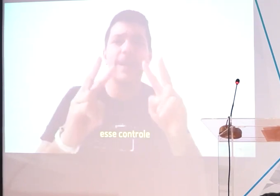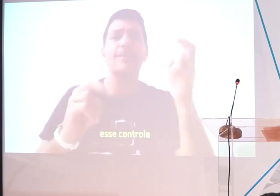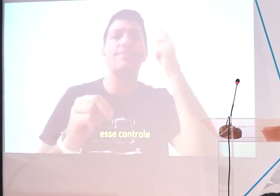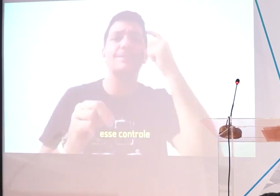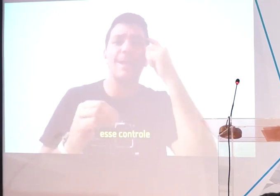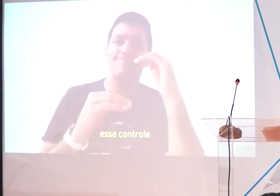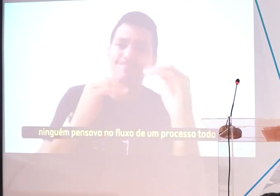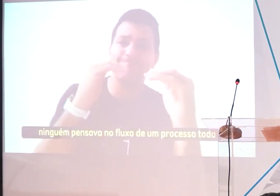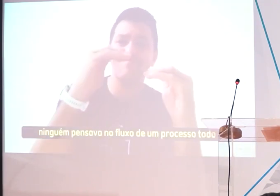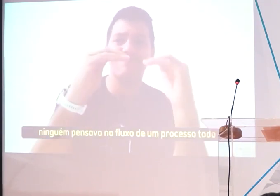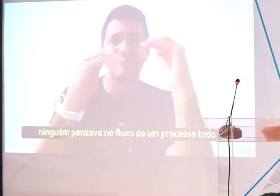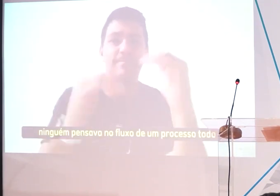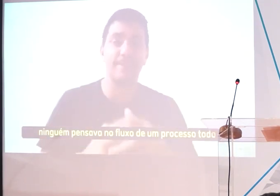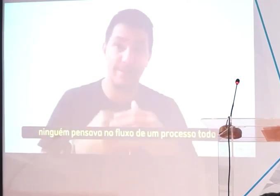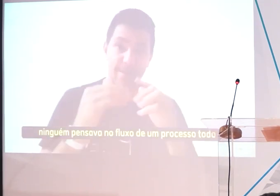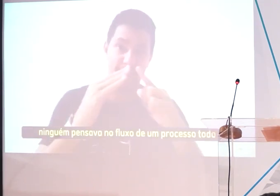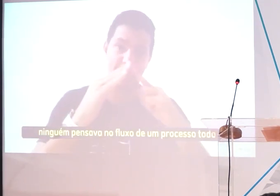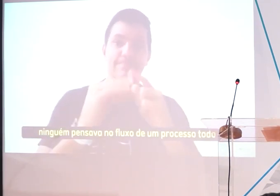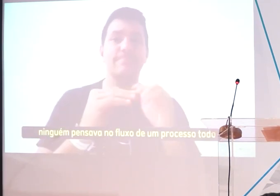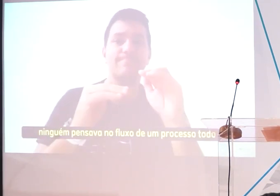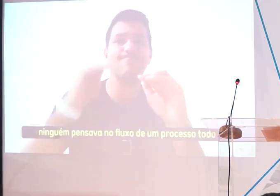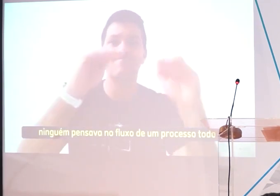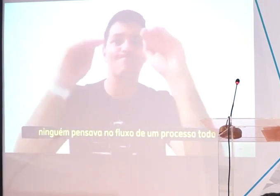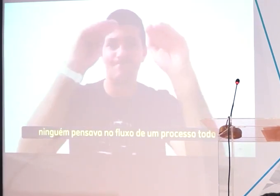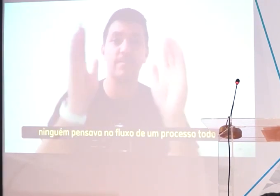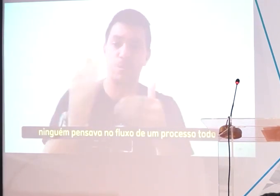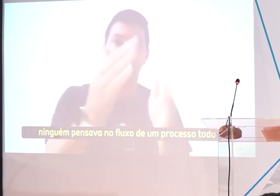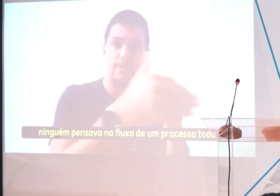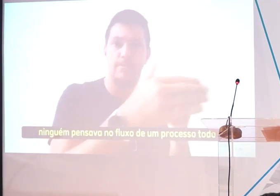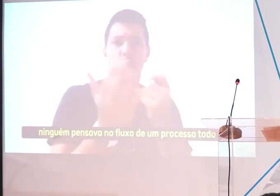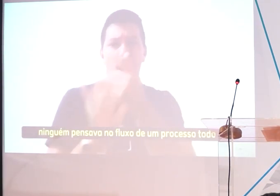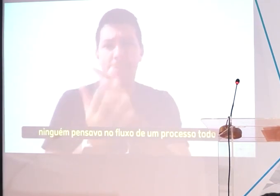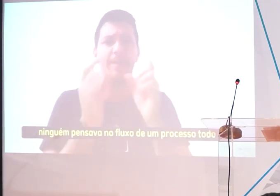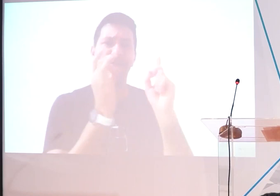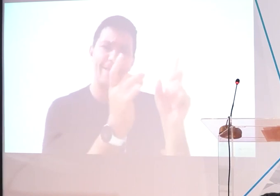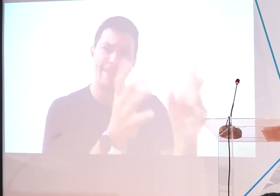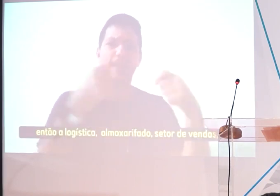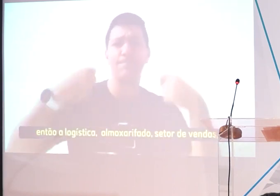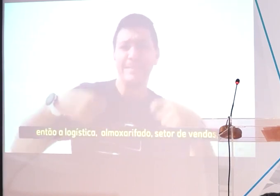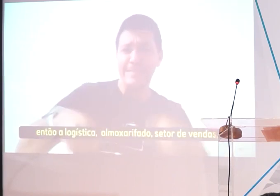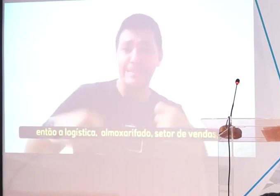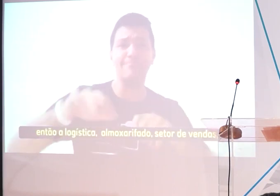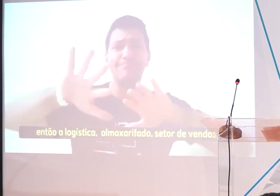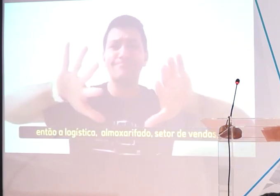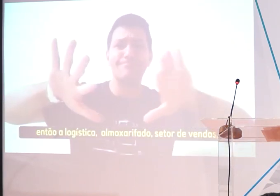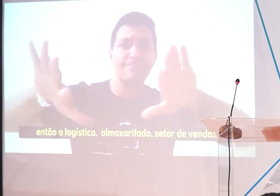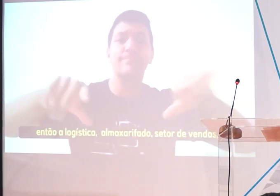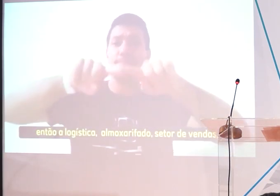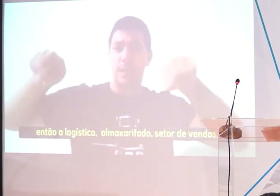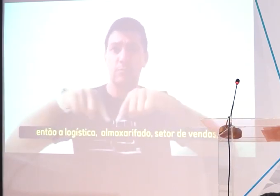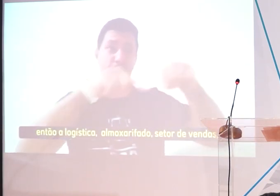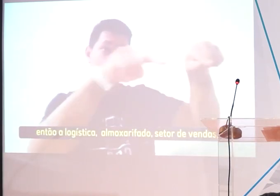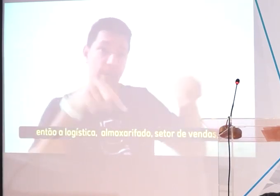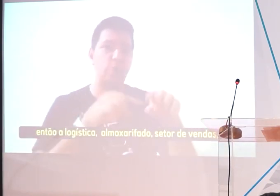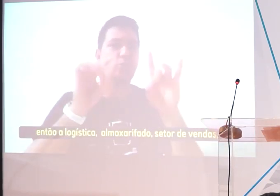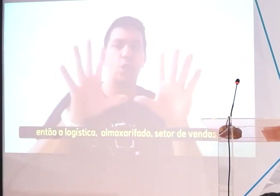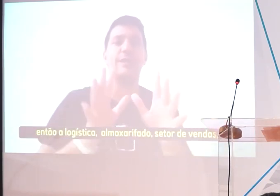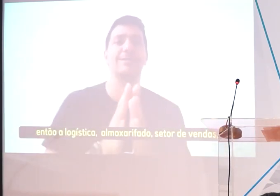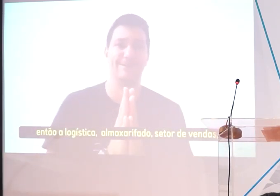esse controle, né? Ninguém pensava nesse fluxo de um processo todo. Então, a logística, o amocharifado, setor de venda